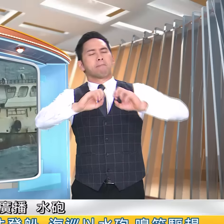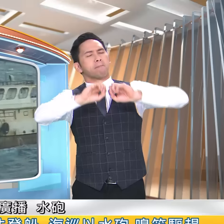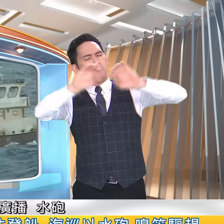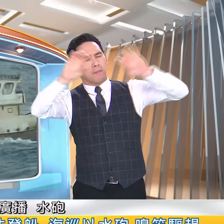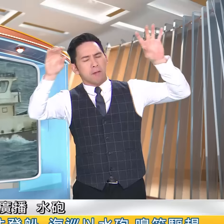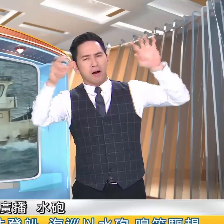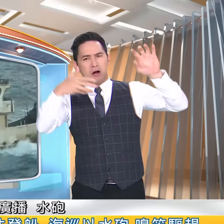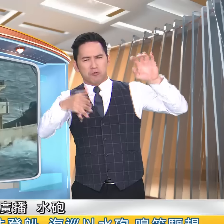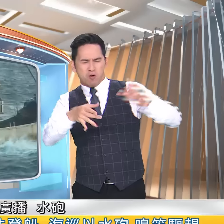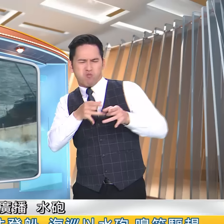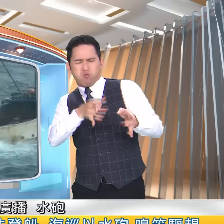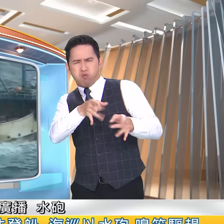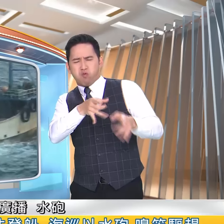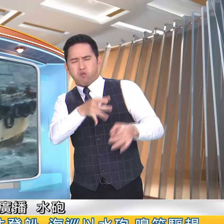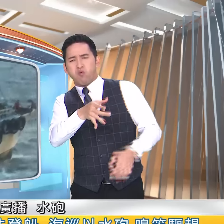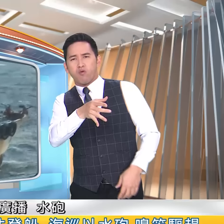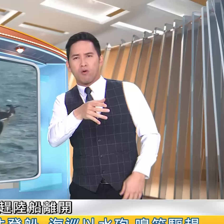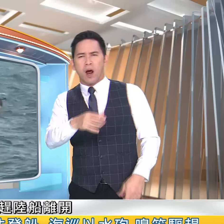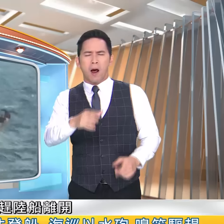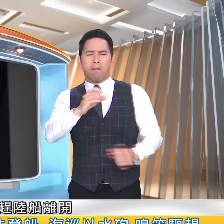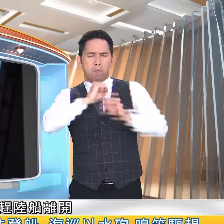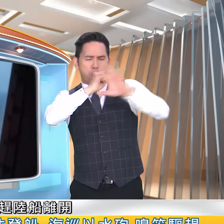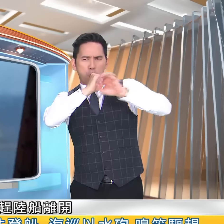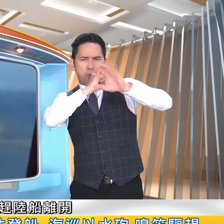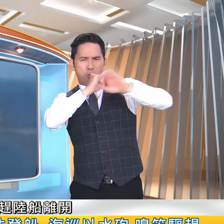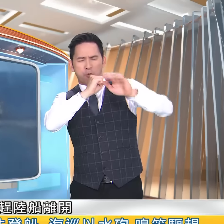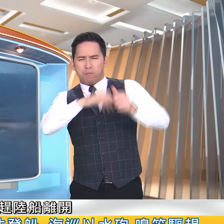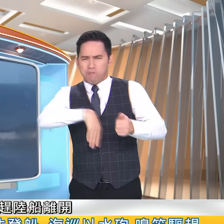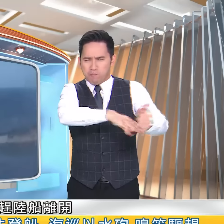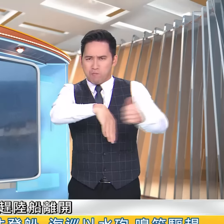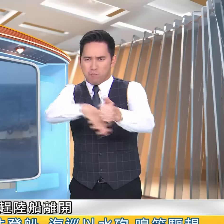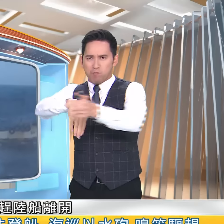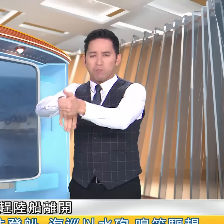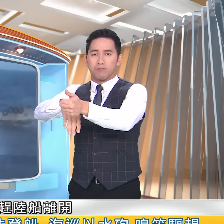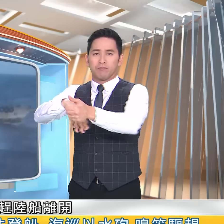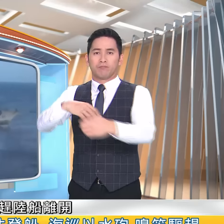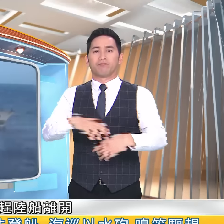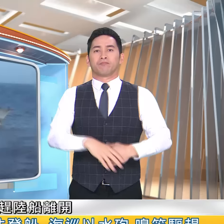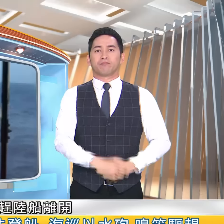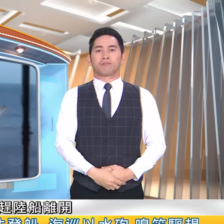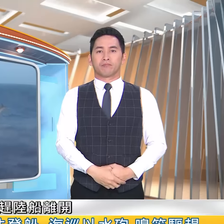播、水炮和鸣笛的方式驱赶陆船离开。